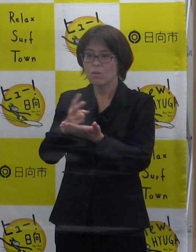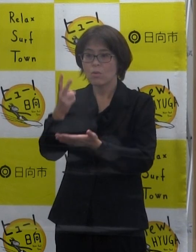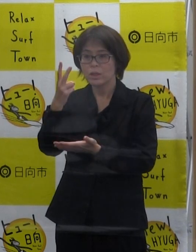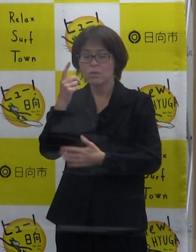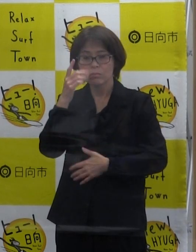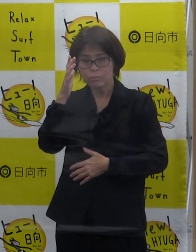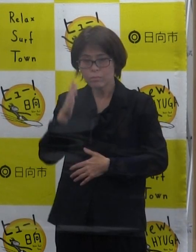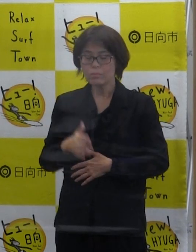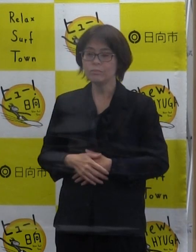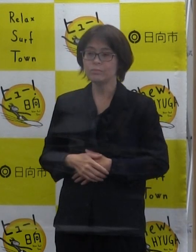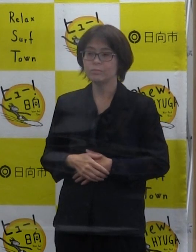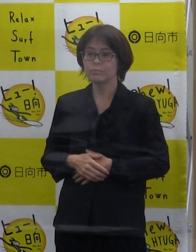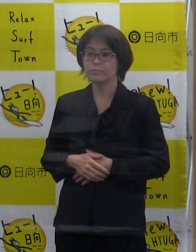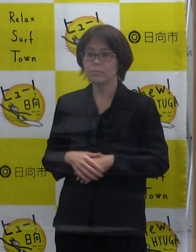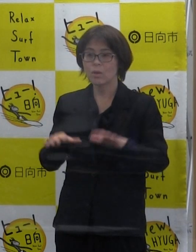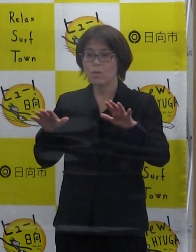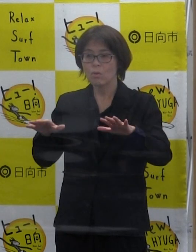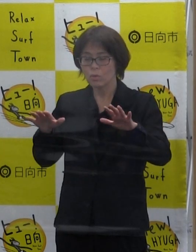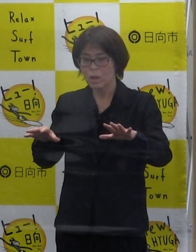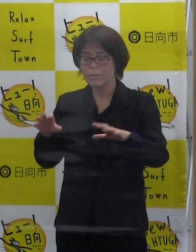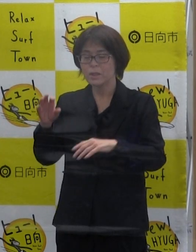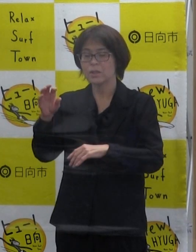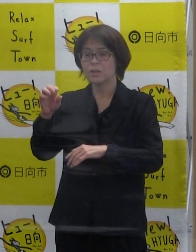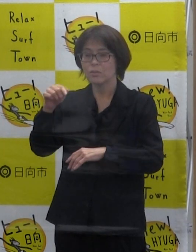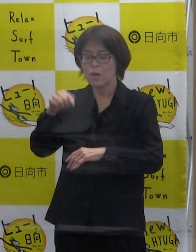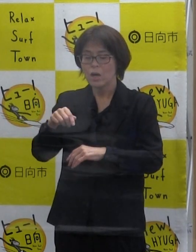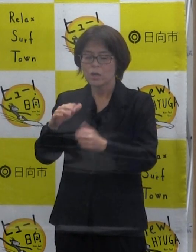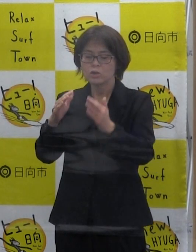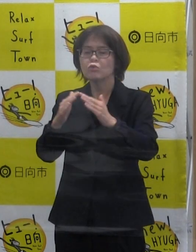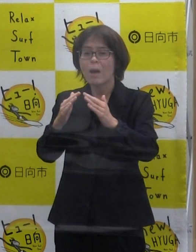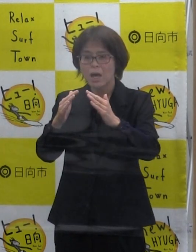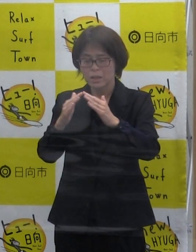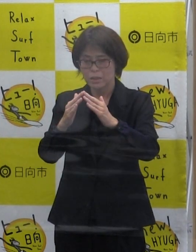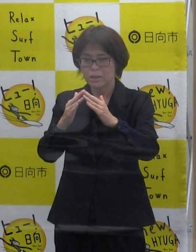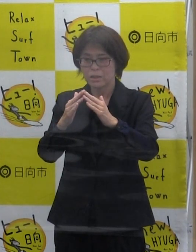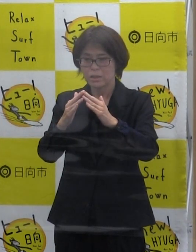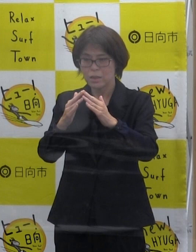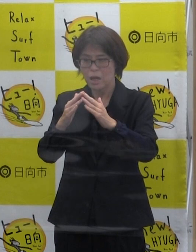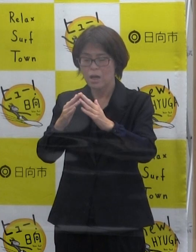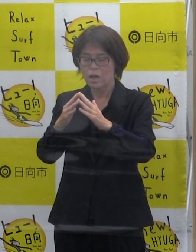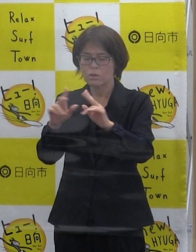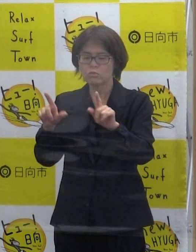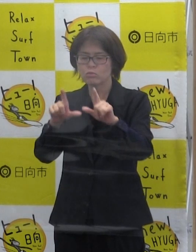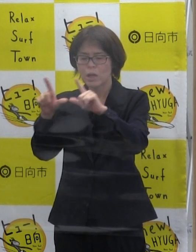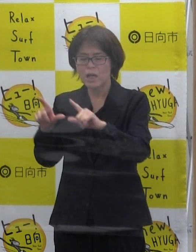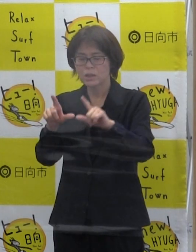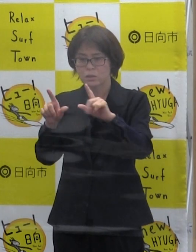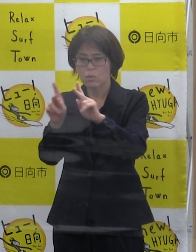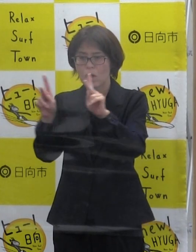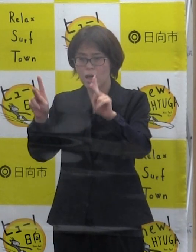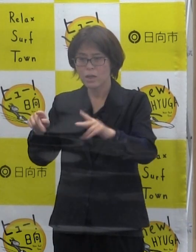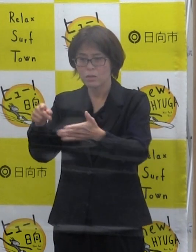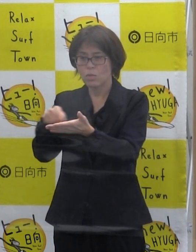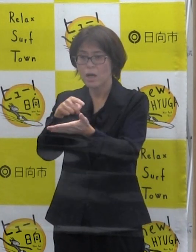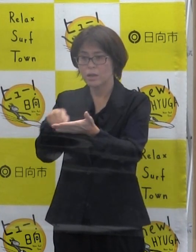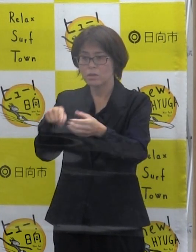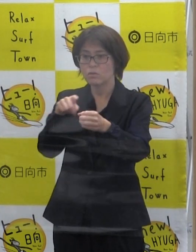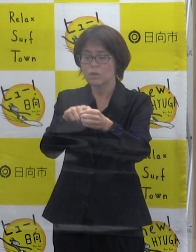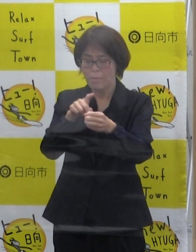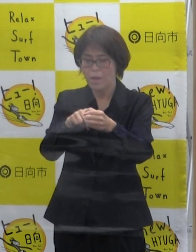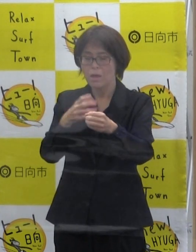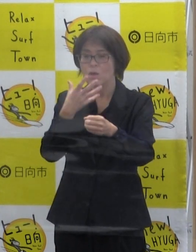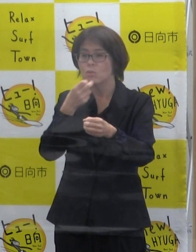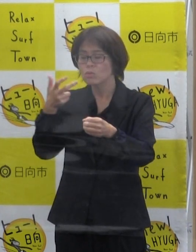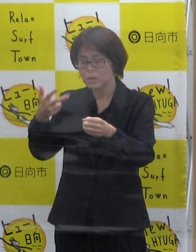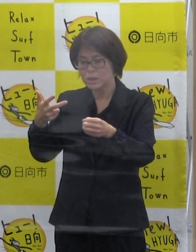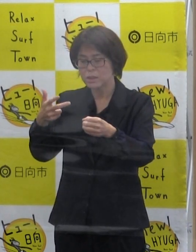ください。この度本市では住まいや暮らしの課題解決に取り組む福祉や不